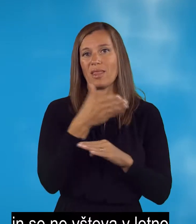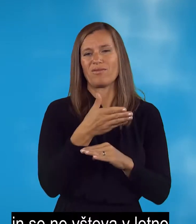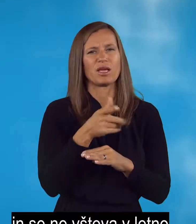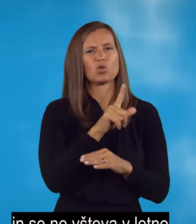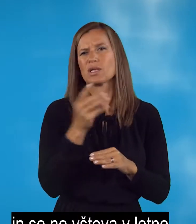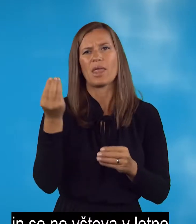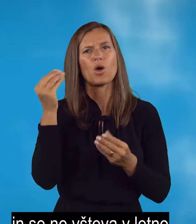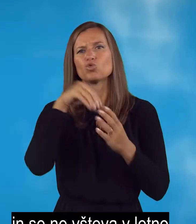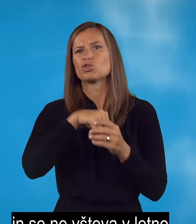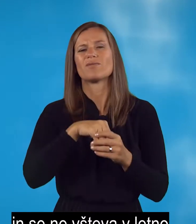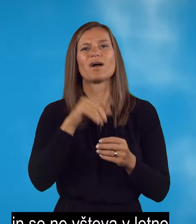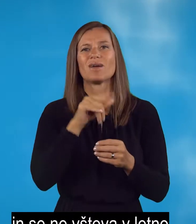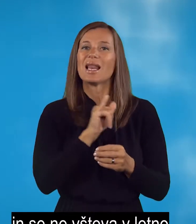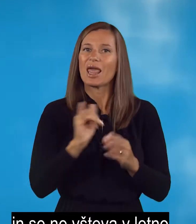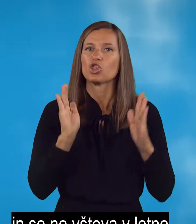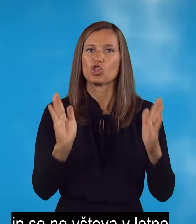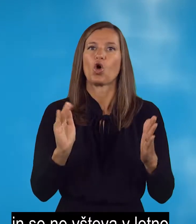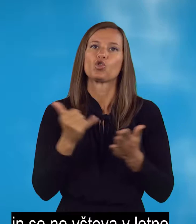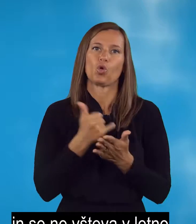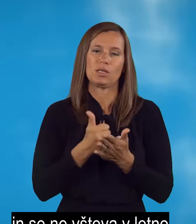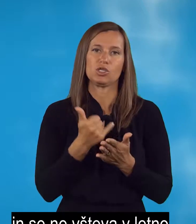ne všteva v letno dohodninsko osnovo.